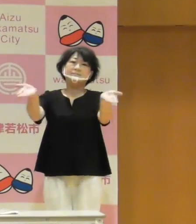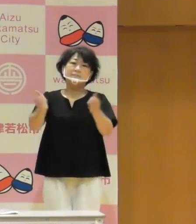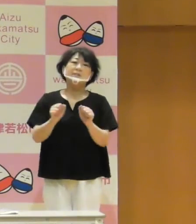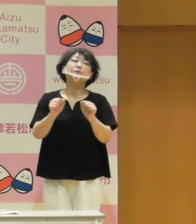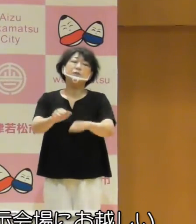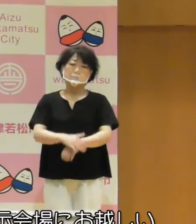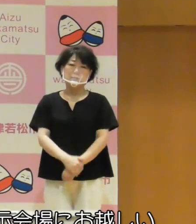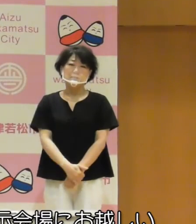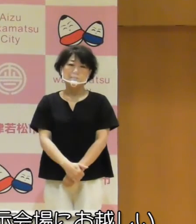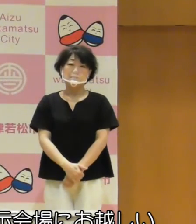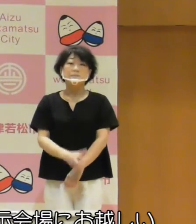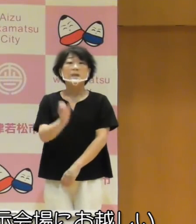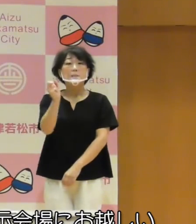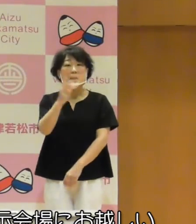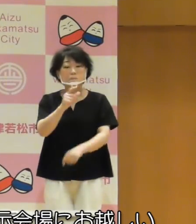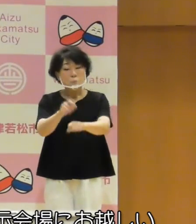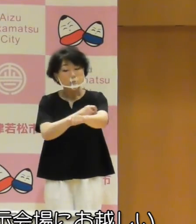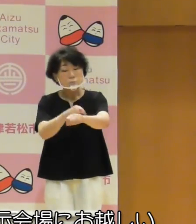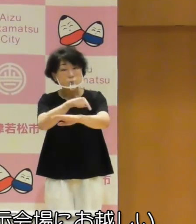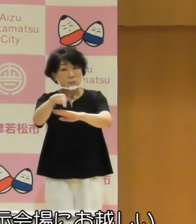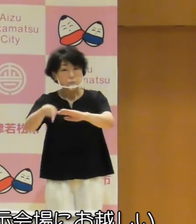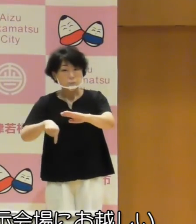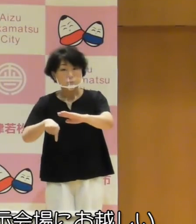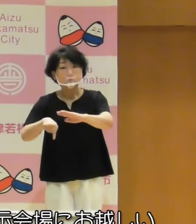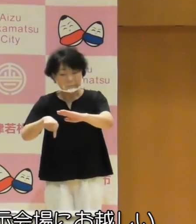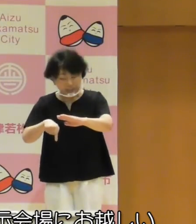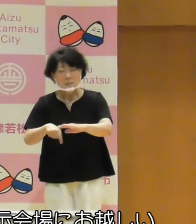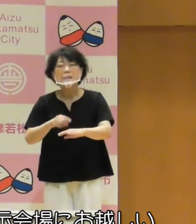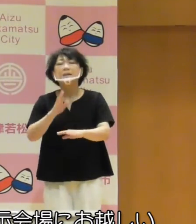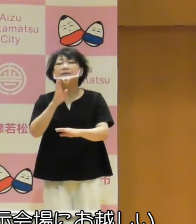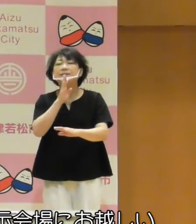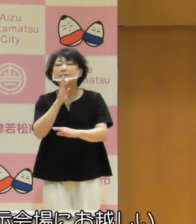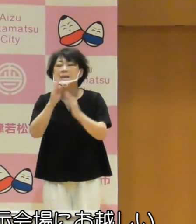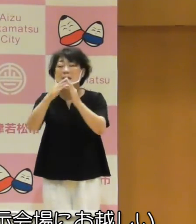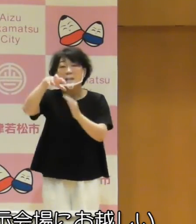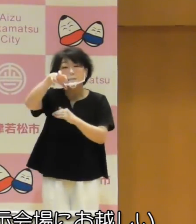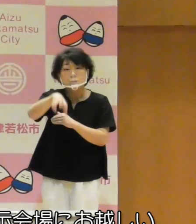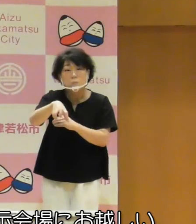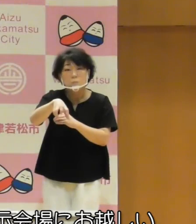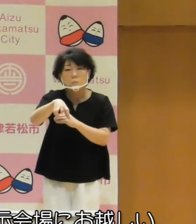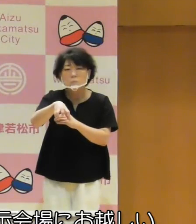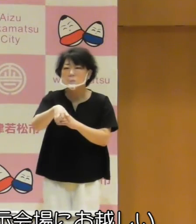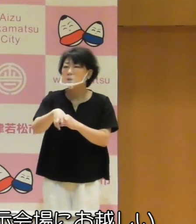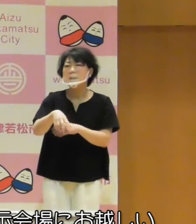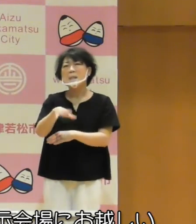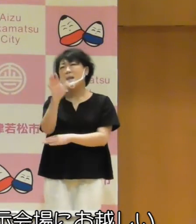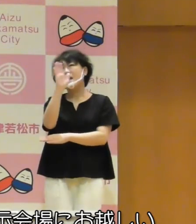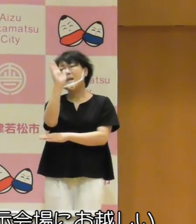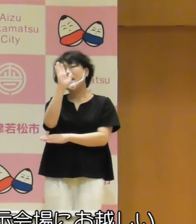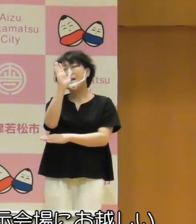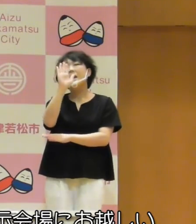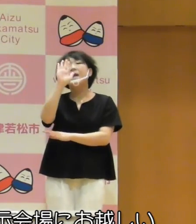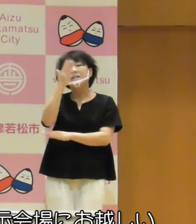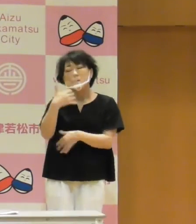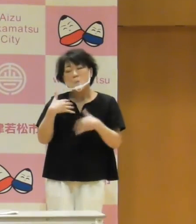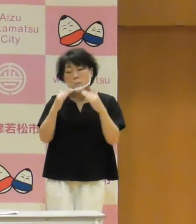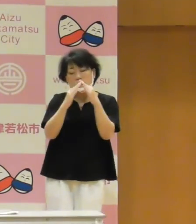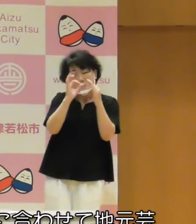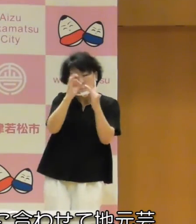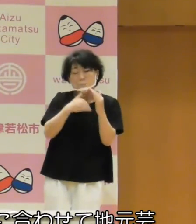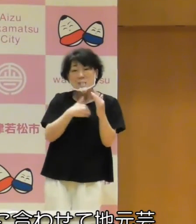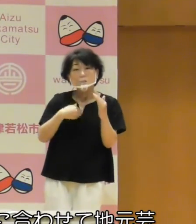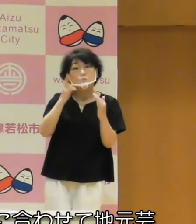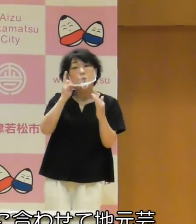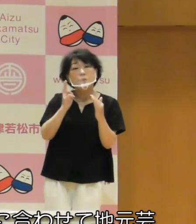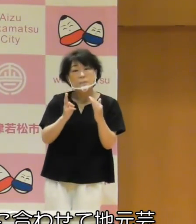します。さらには、特別企画として、実際に展示会場にお越しいただけない方にも楽しんでいただけるよう、